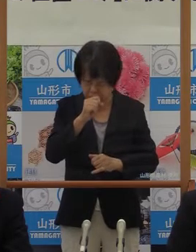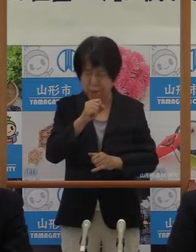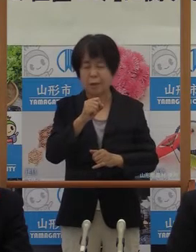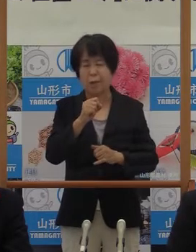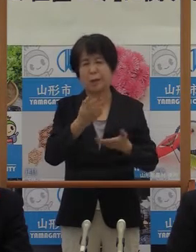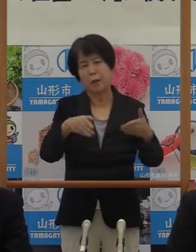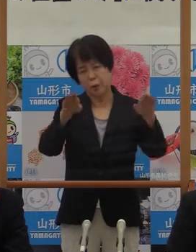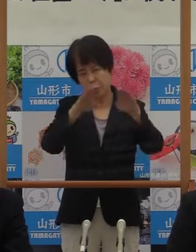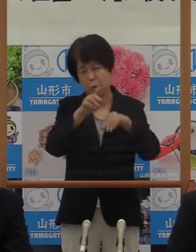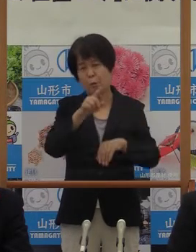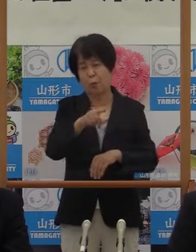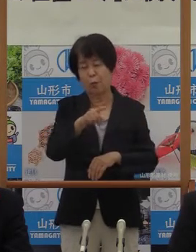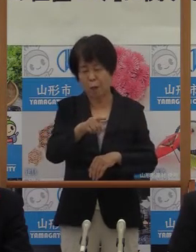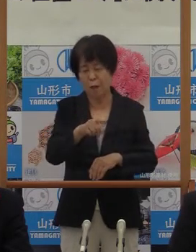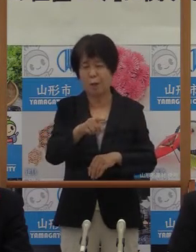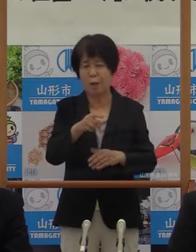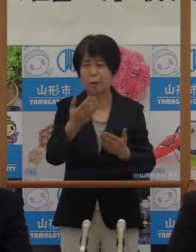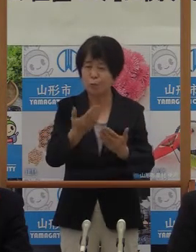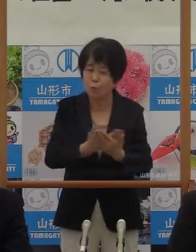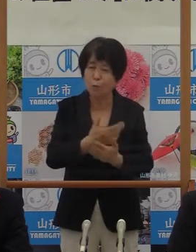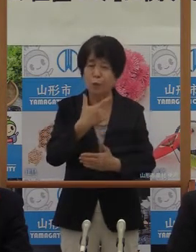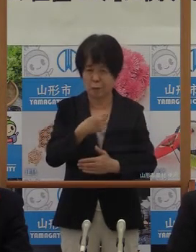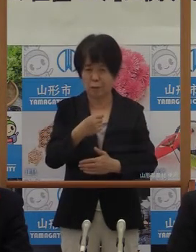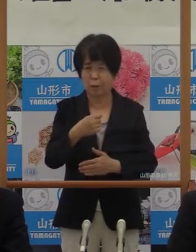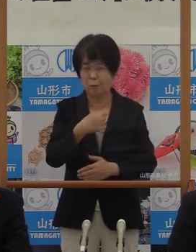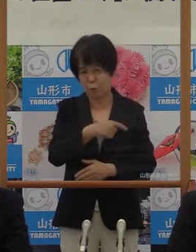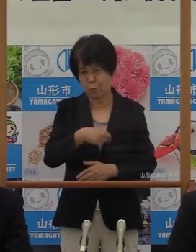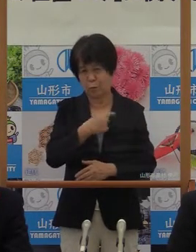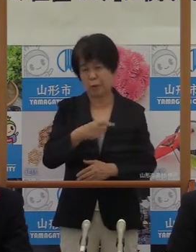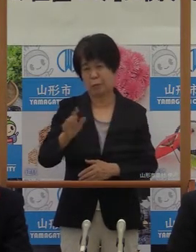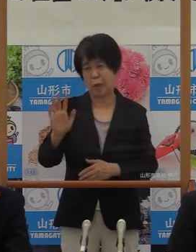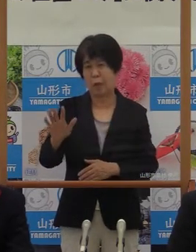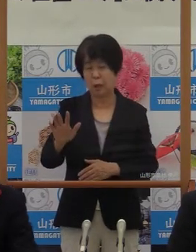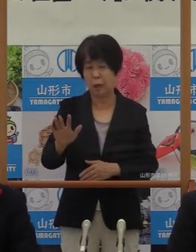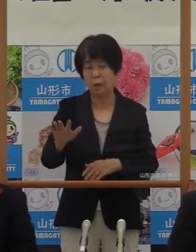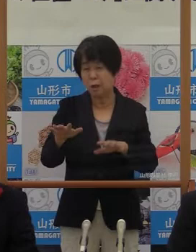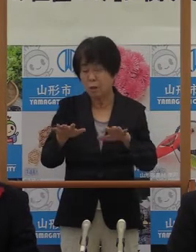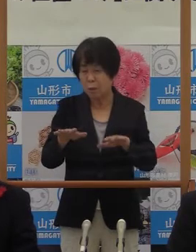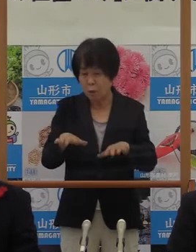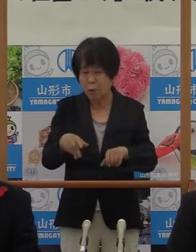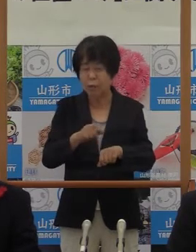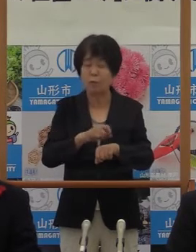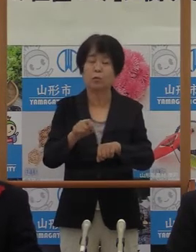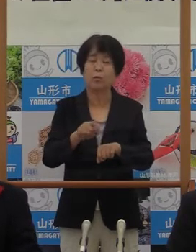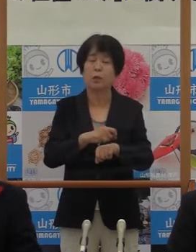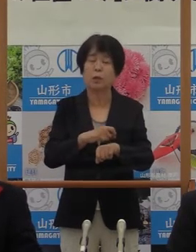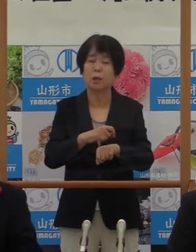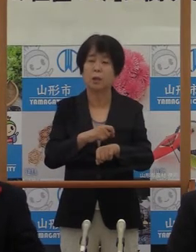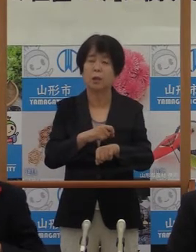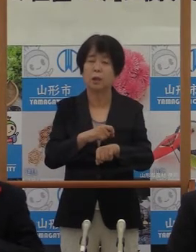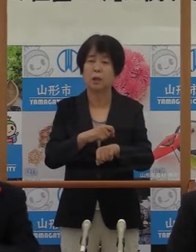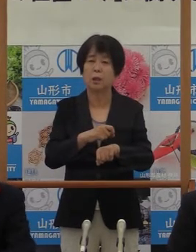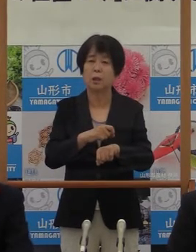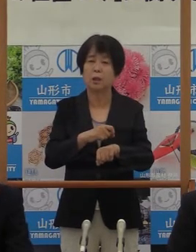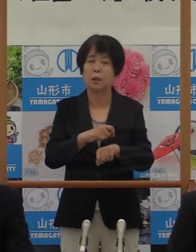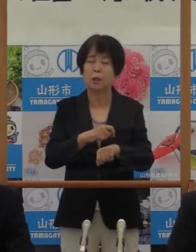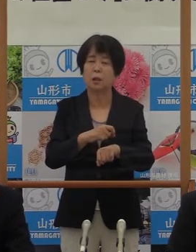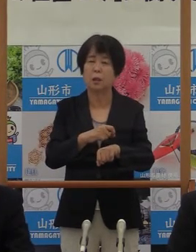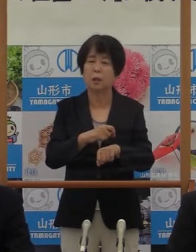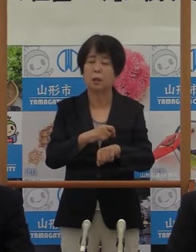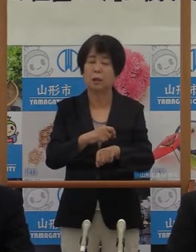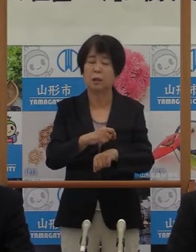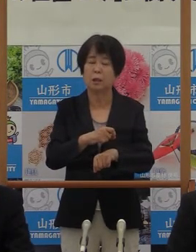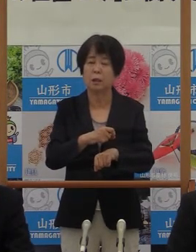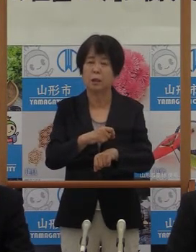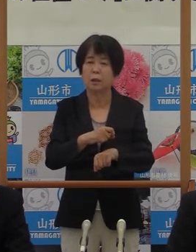るべく生かしていきたいという思いはもともと持っていたことでございます。この度は特にですね、その先ほど申し